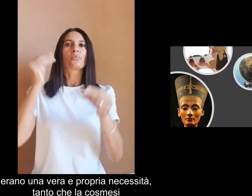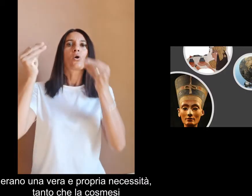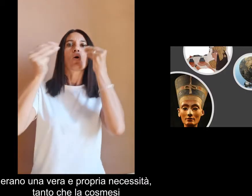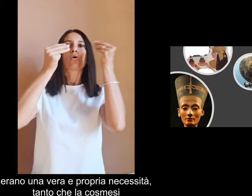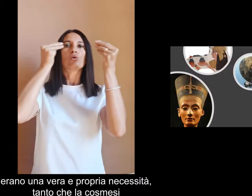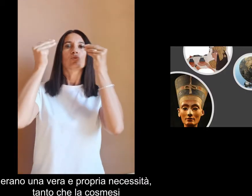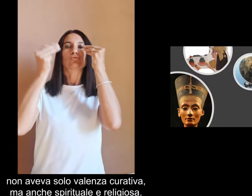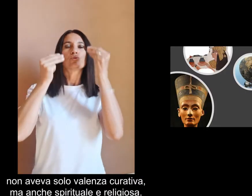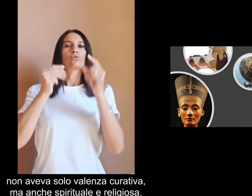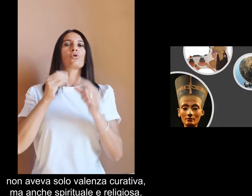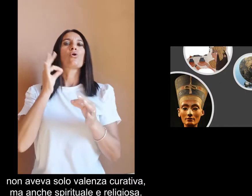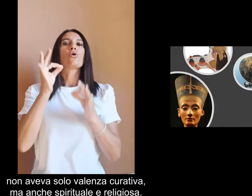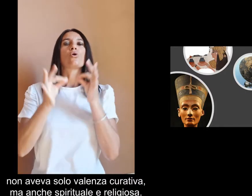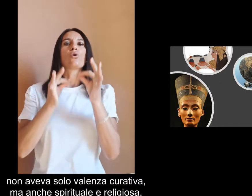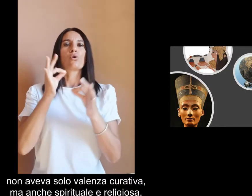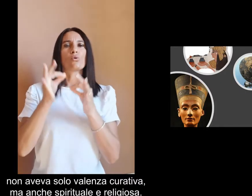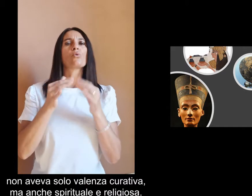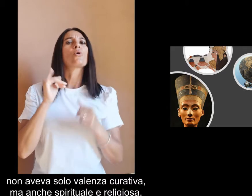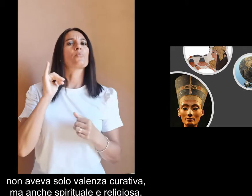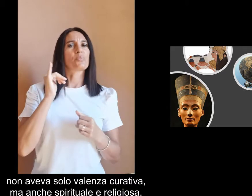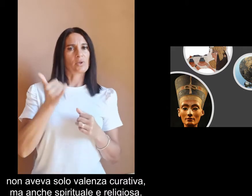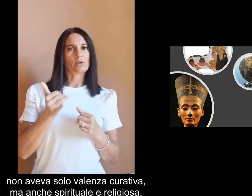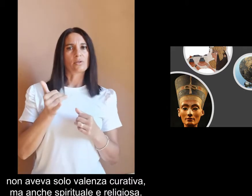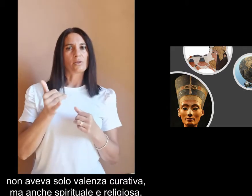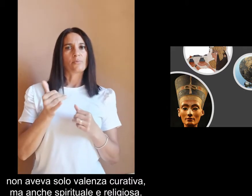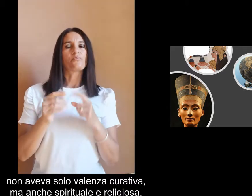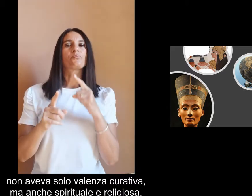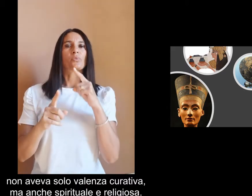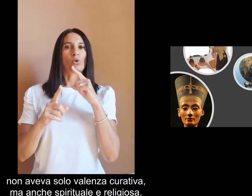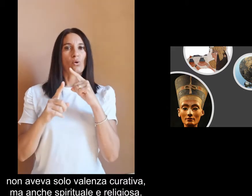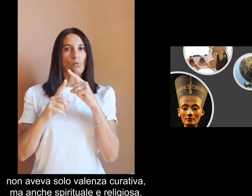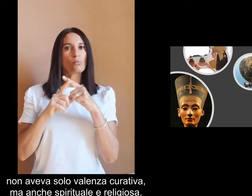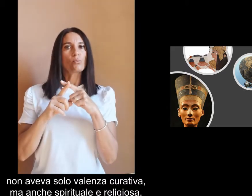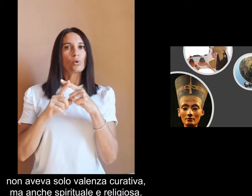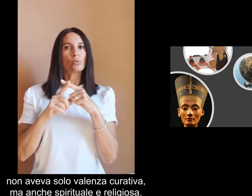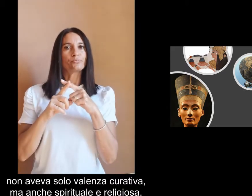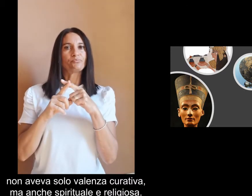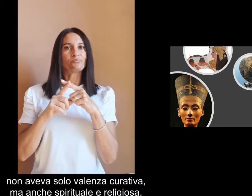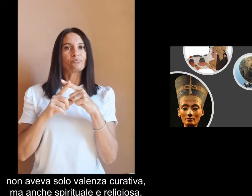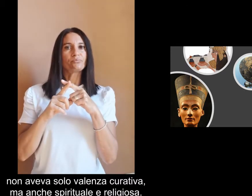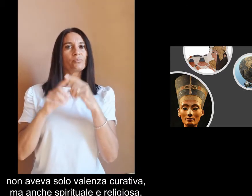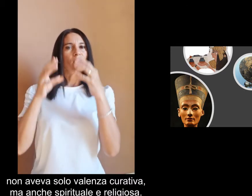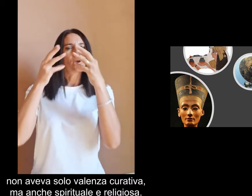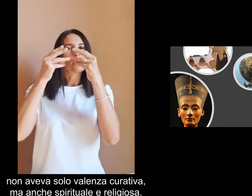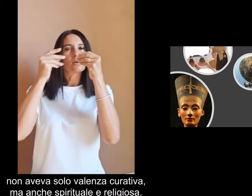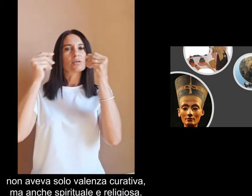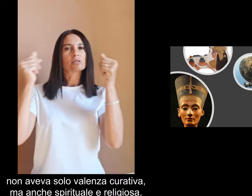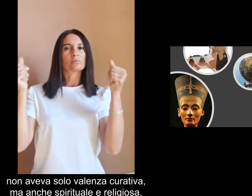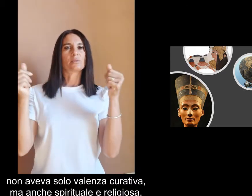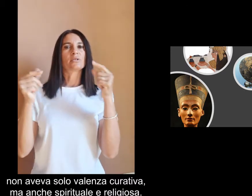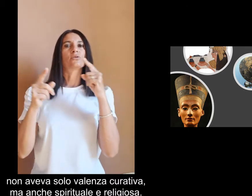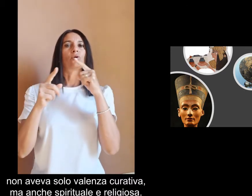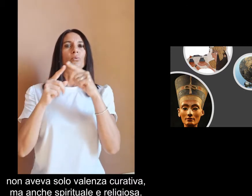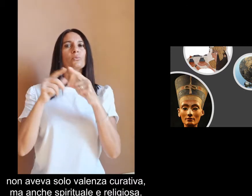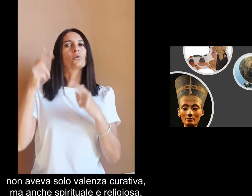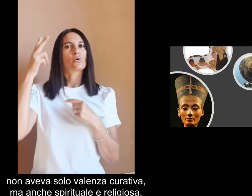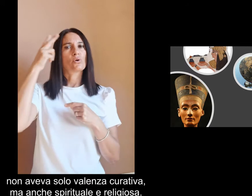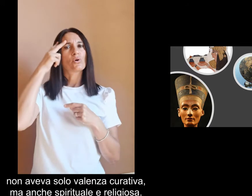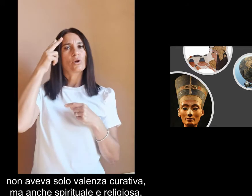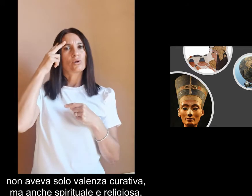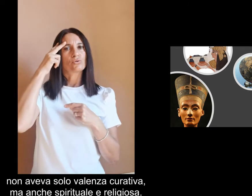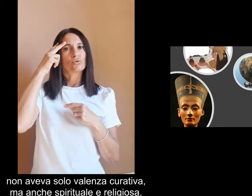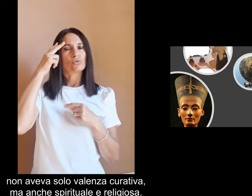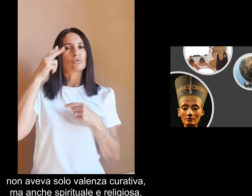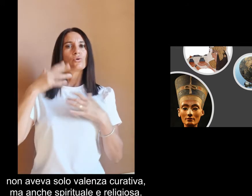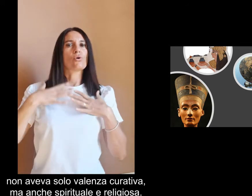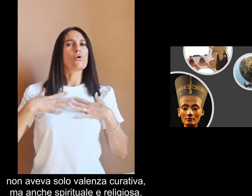necessità tanto che la cosmesi non aveva solo valenza curativa ma anche spirituale e